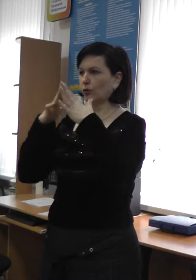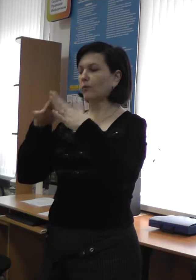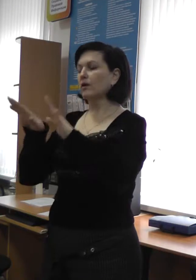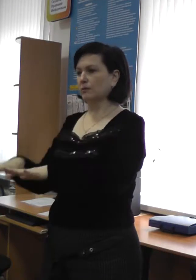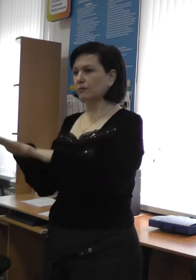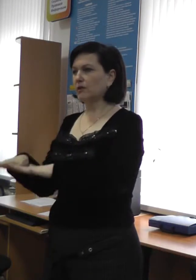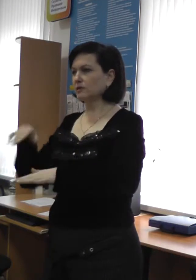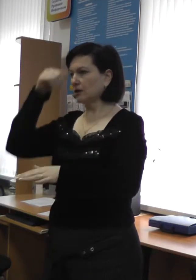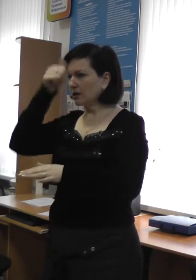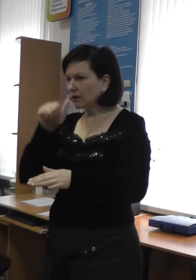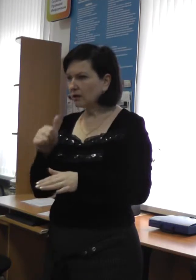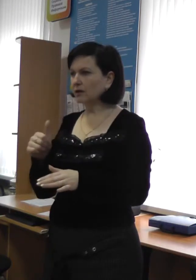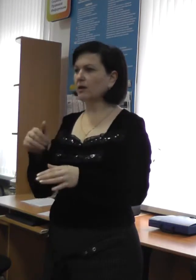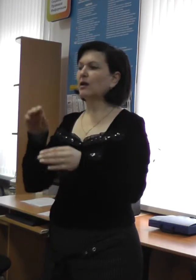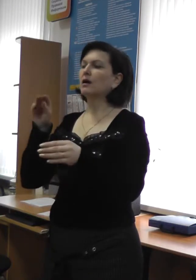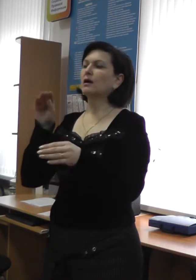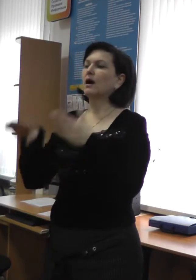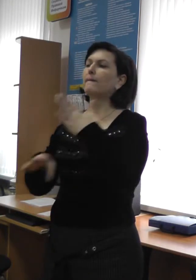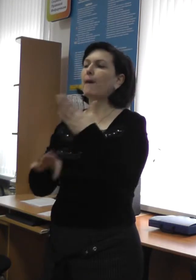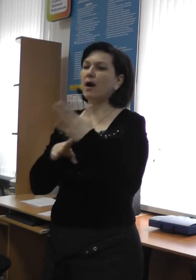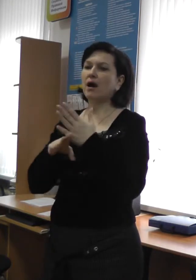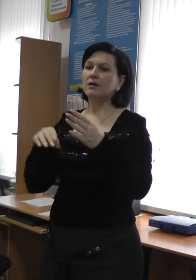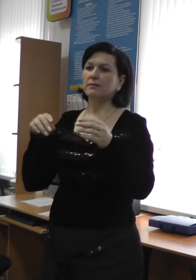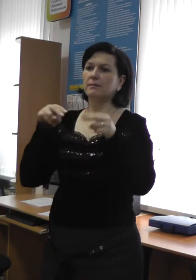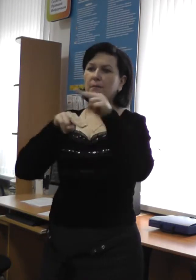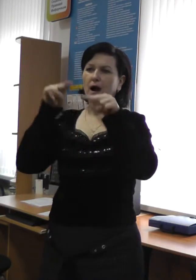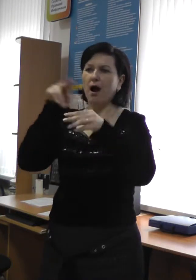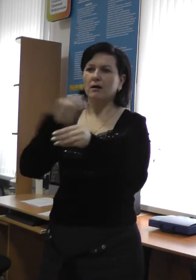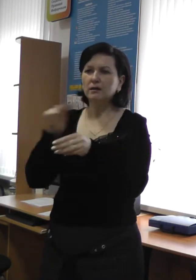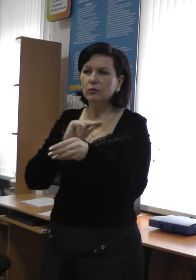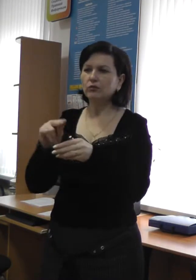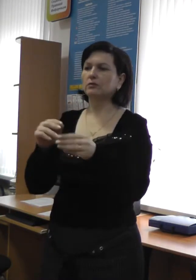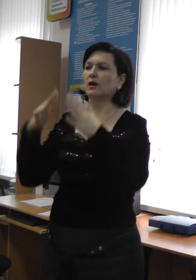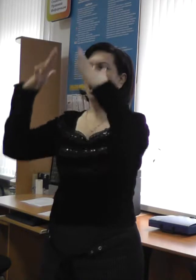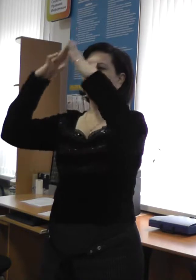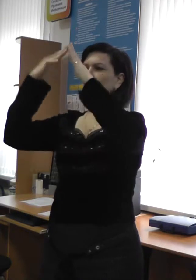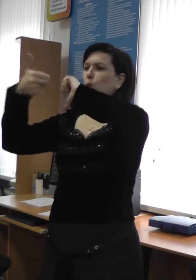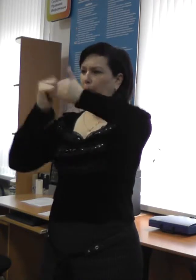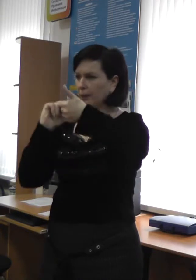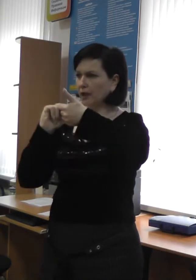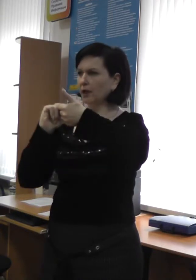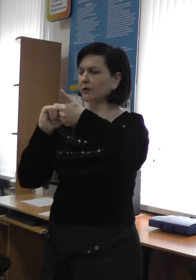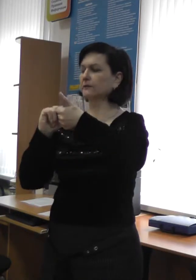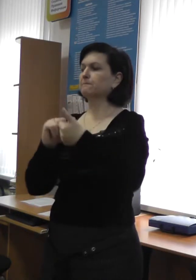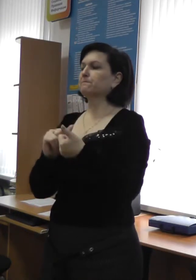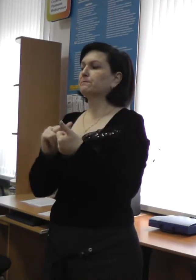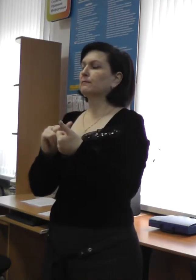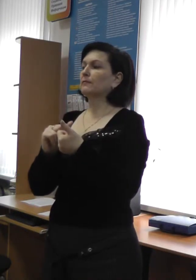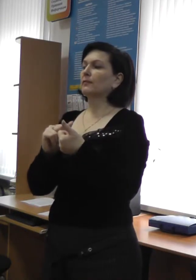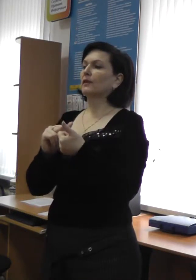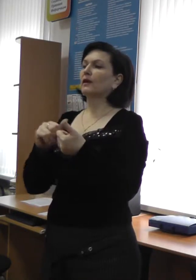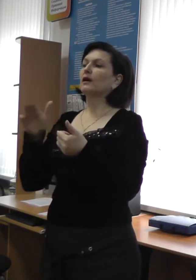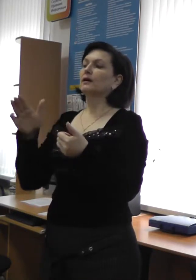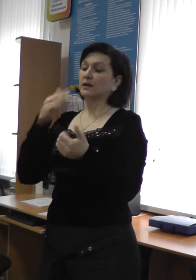из членов греческой общины. Над одним крылом даже поменяли крышу. При общине заработала